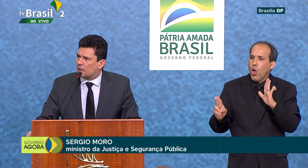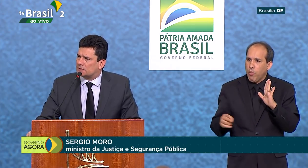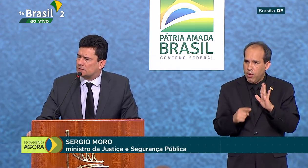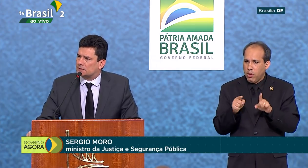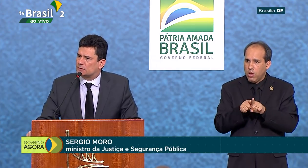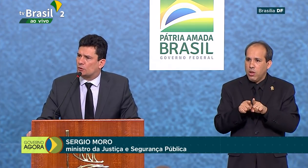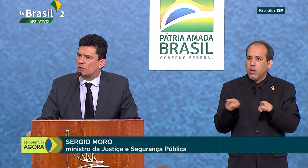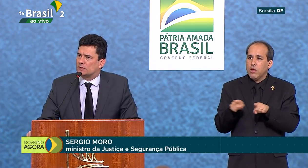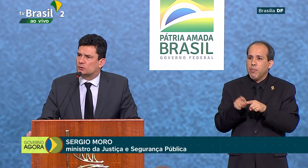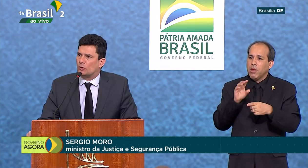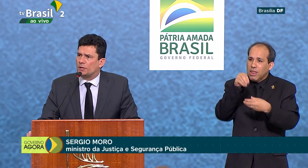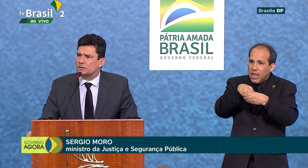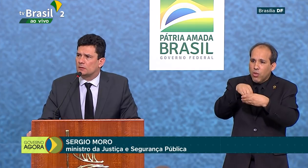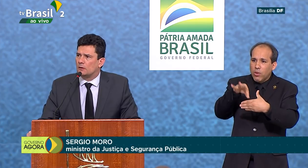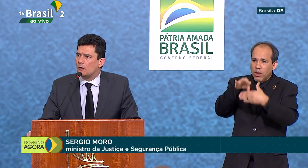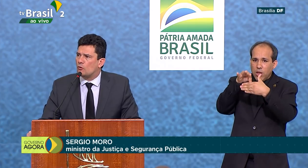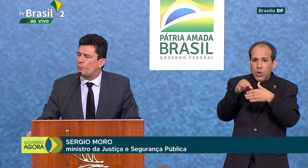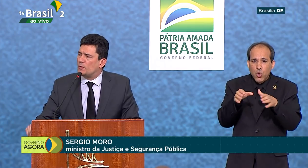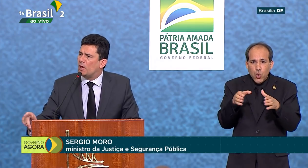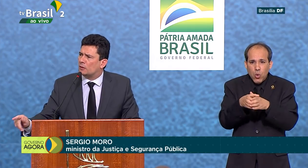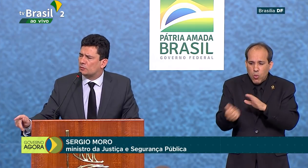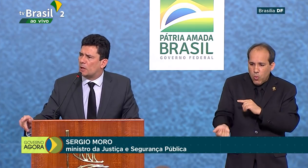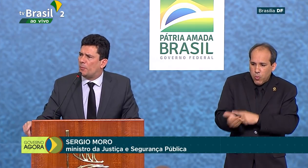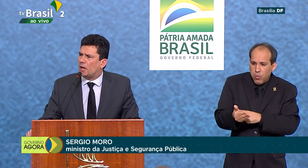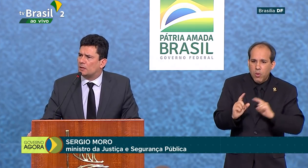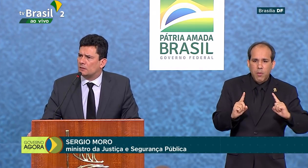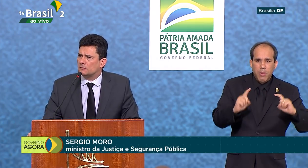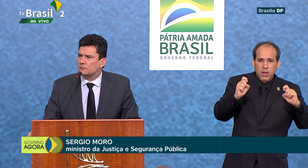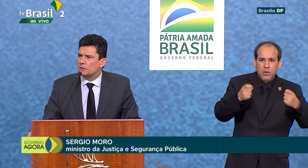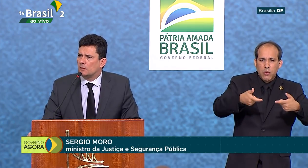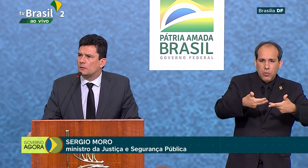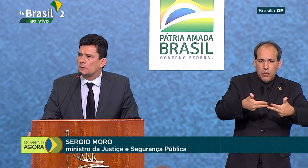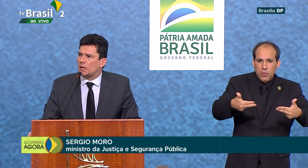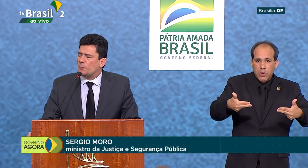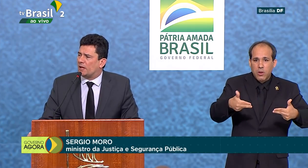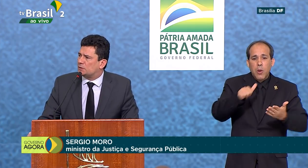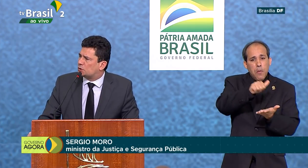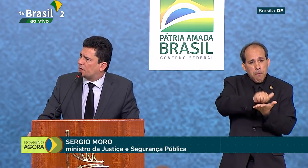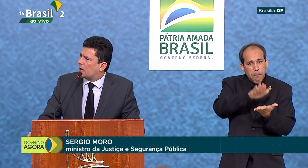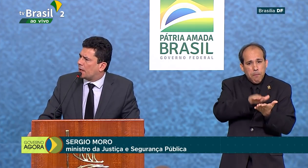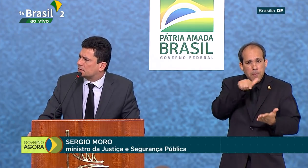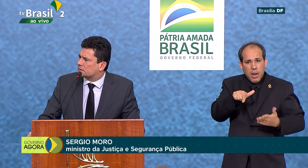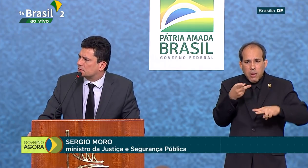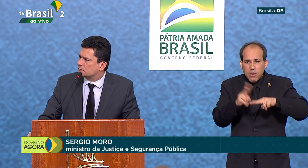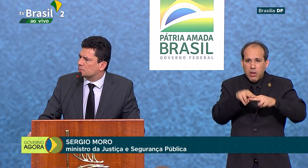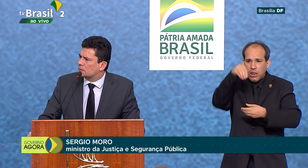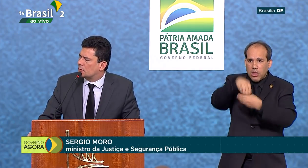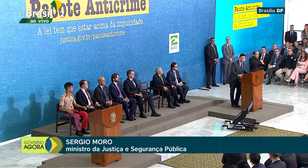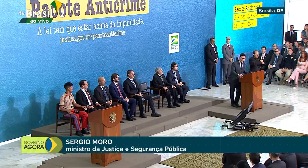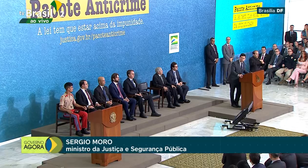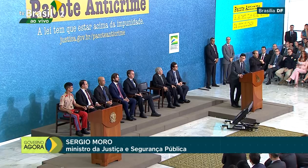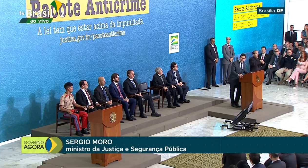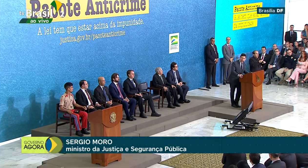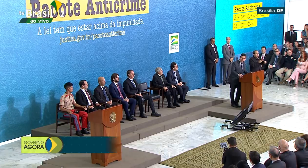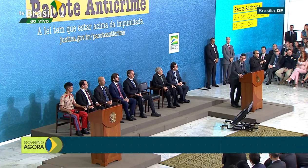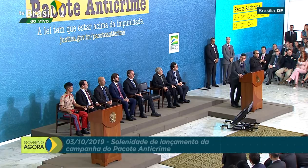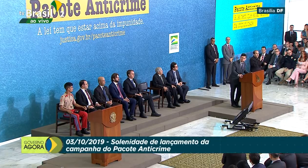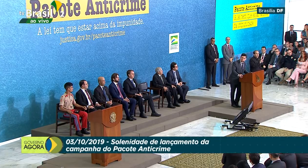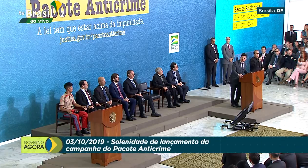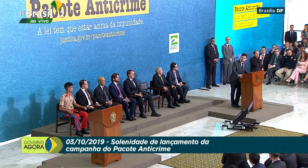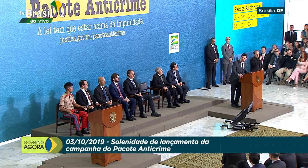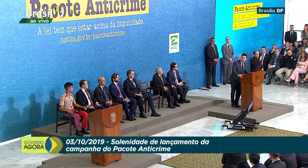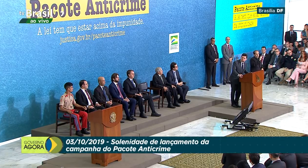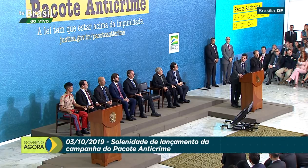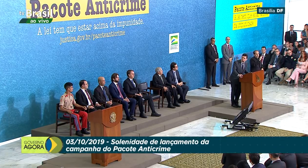às lideranças dessas organizações cumprimento da pena em presídios federais. Presídios federais que